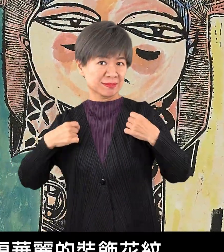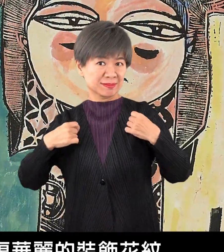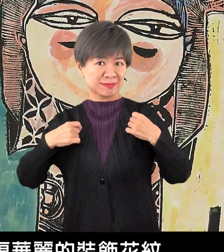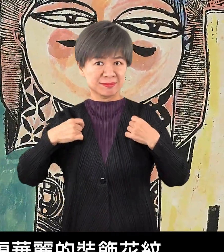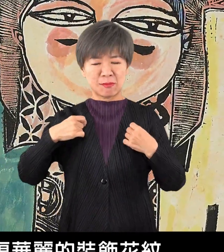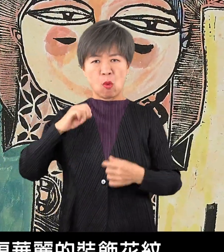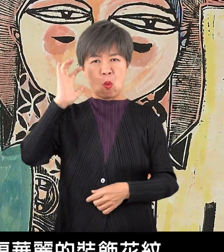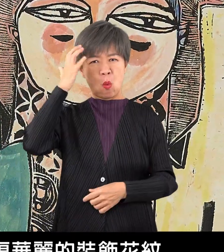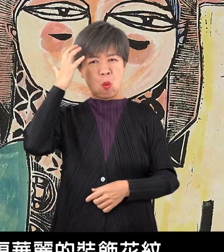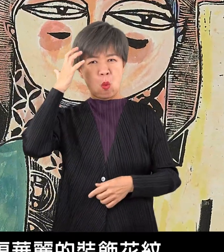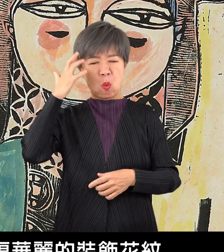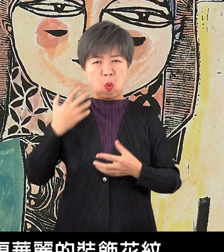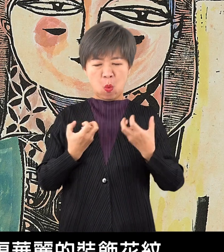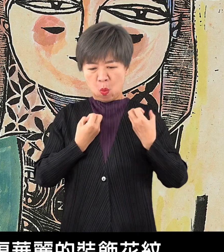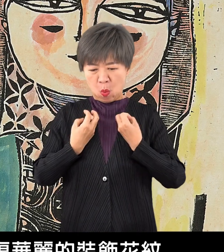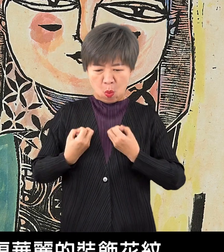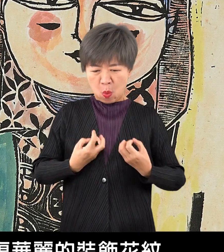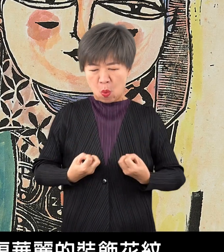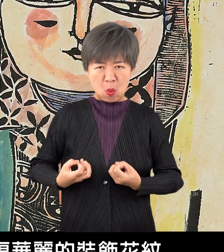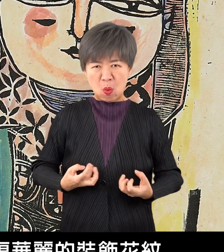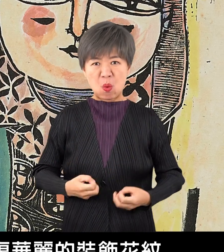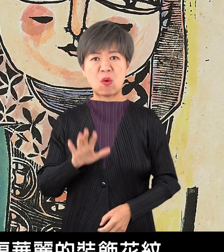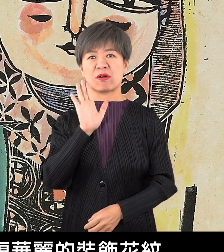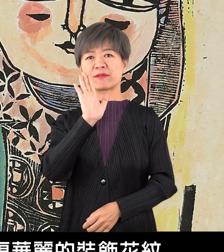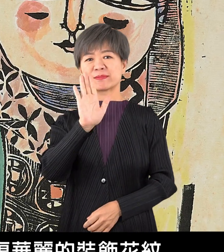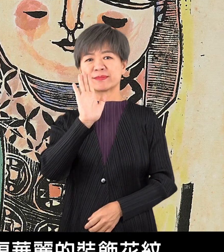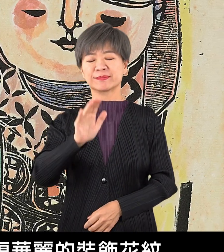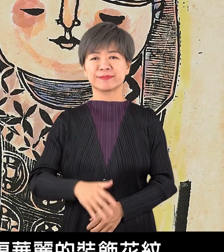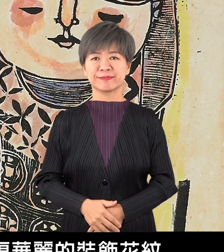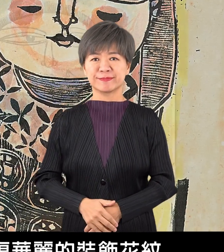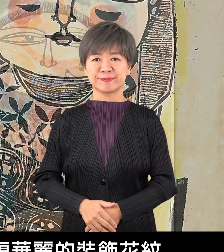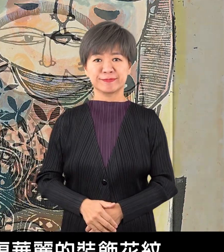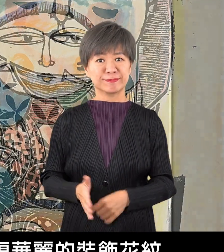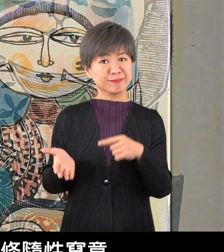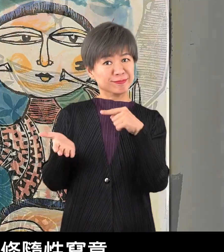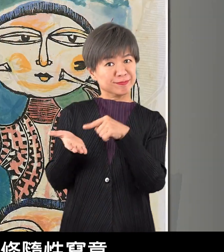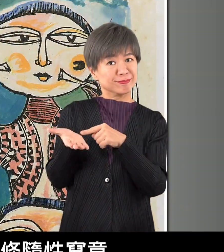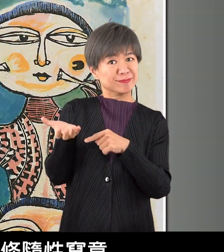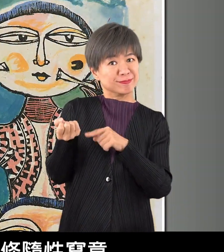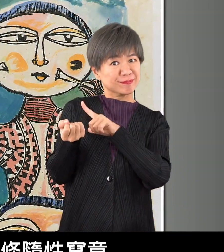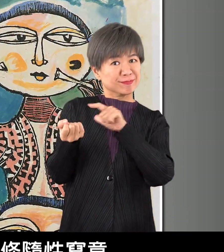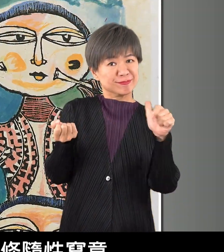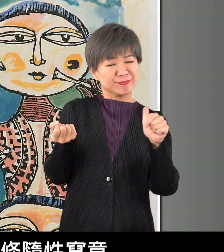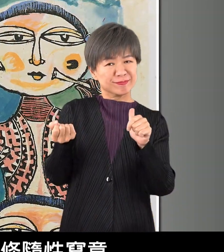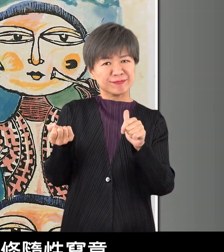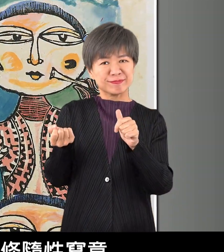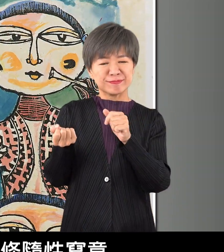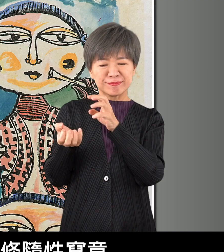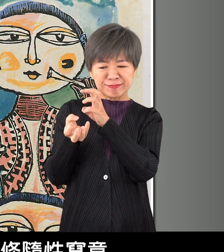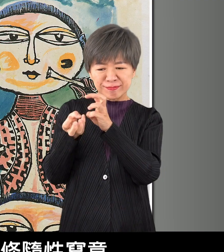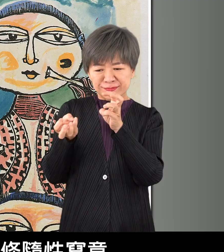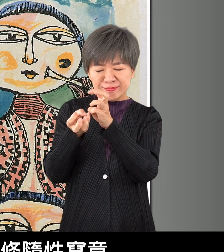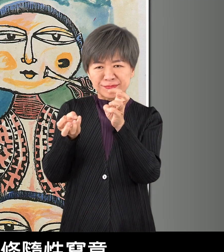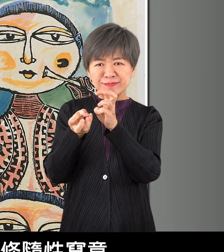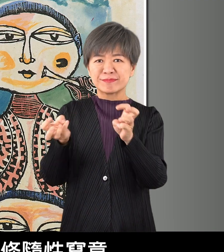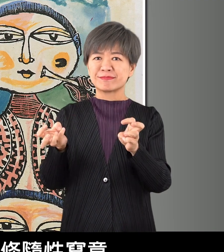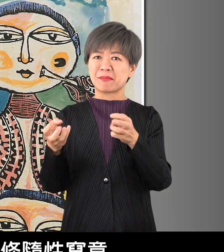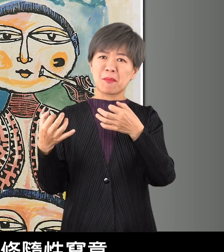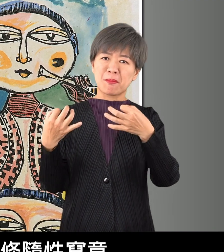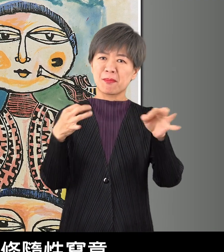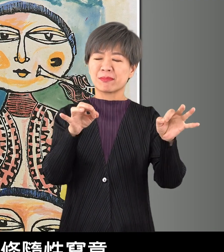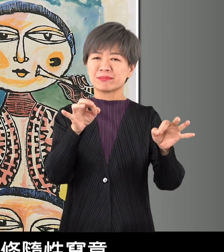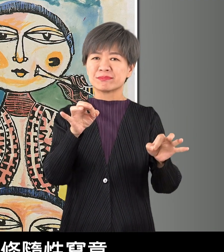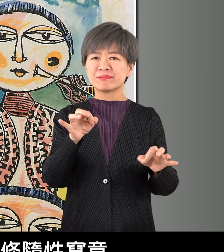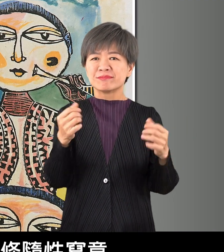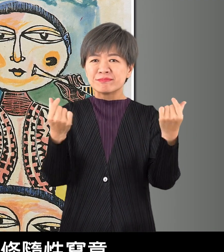服也有繁复华丽的装饰花纹，手里的道具线条随性写